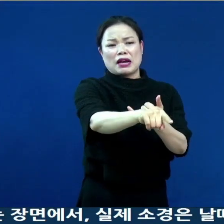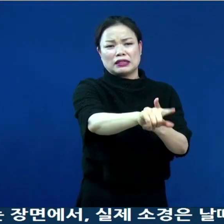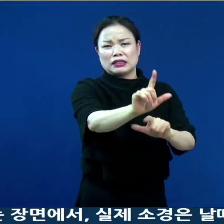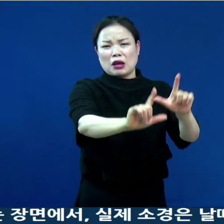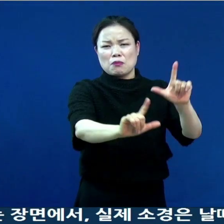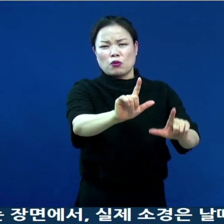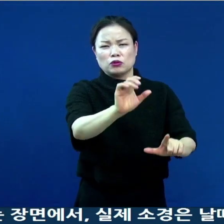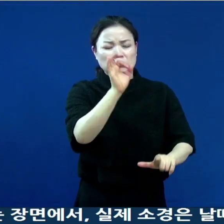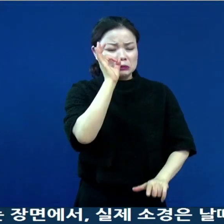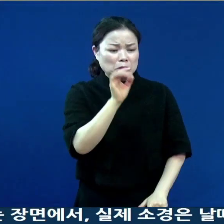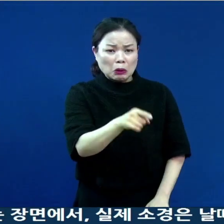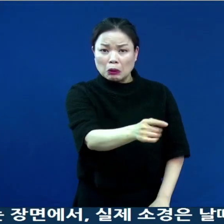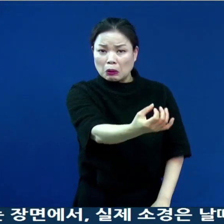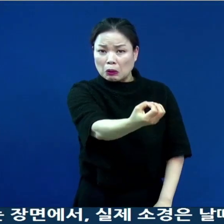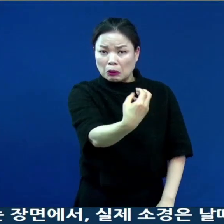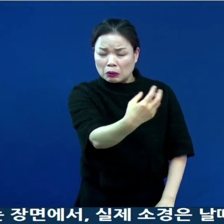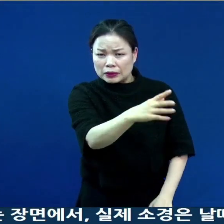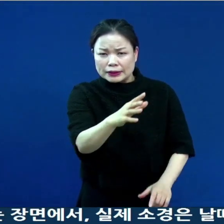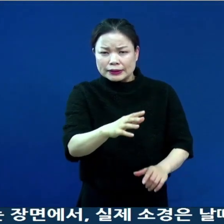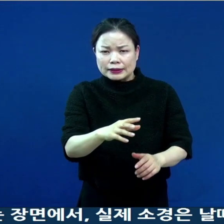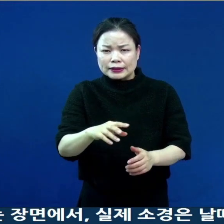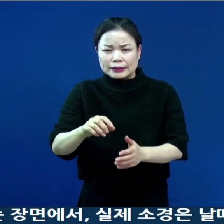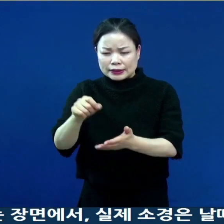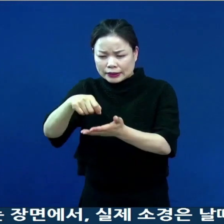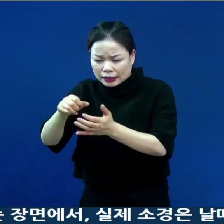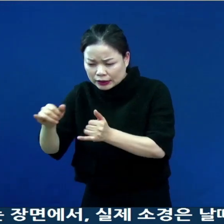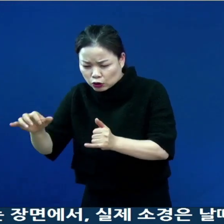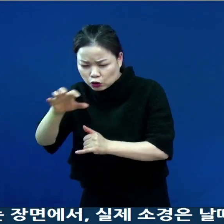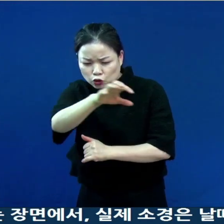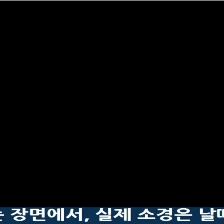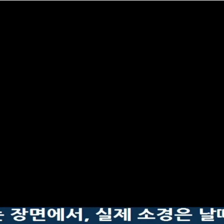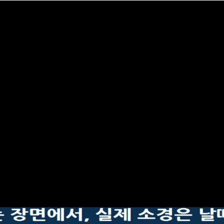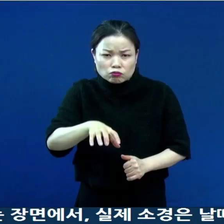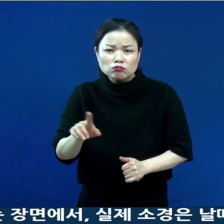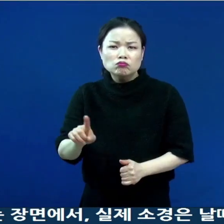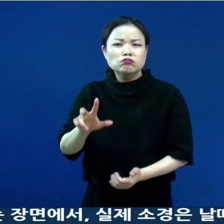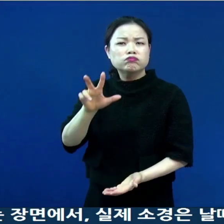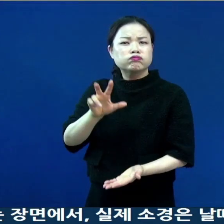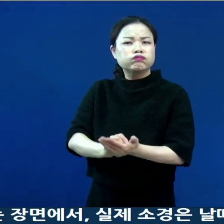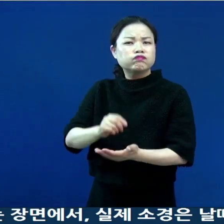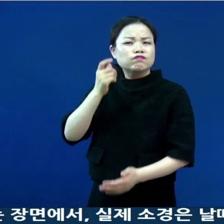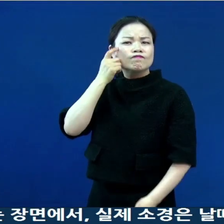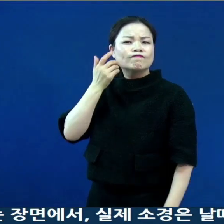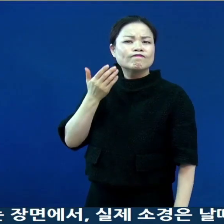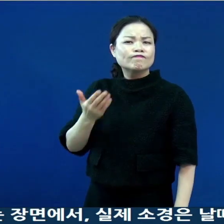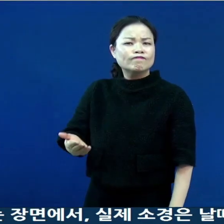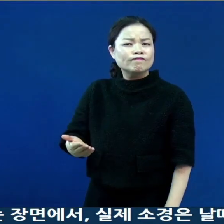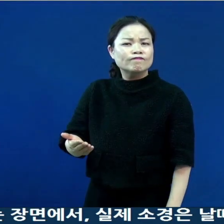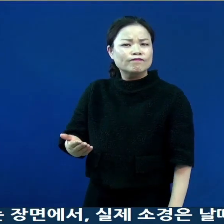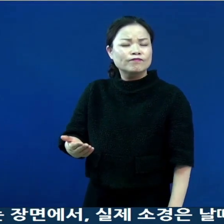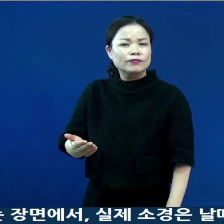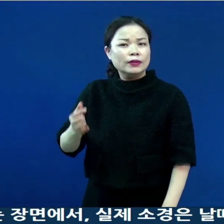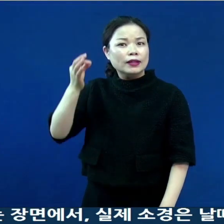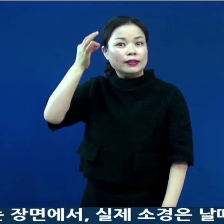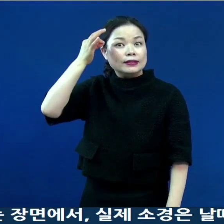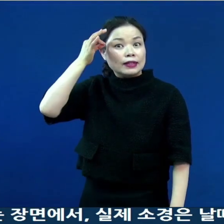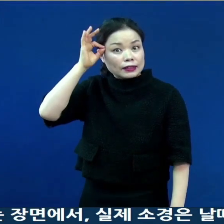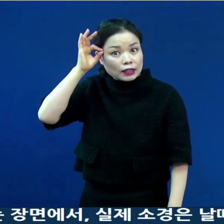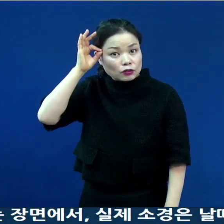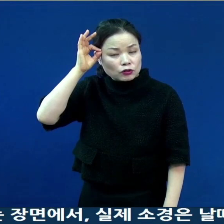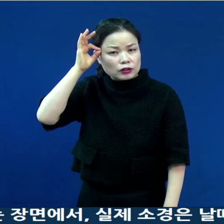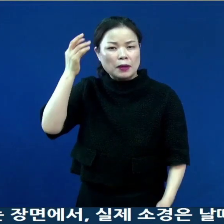모습을 보여주면서 독자들이, 주변에 있는 사람들이 뭐가 문제가 있는가를 우회적으로 깨닫게